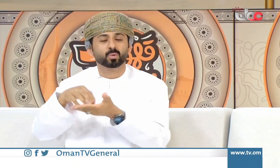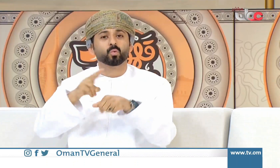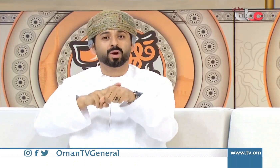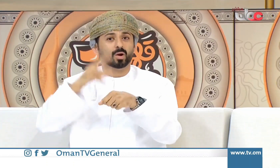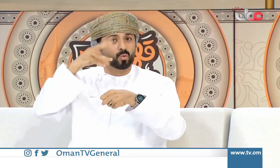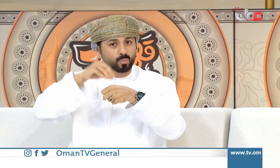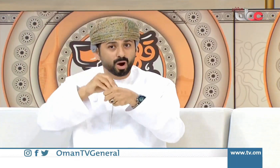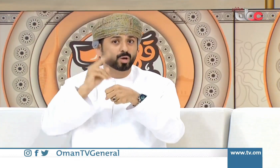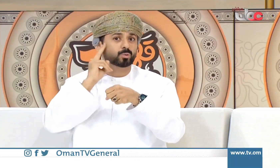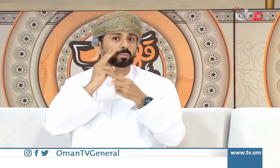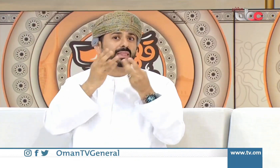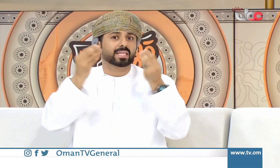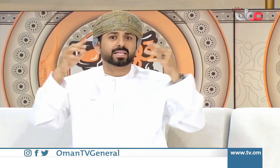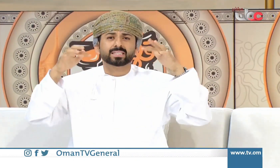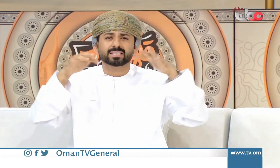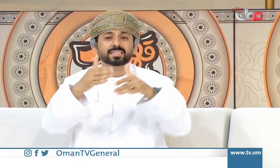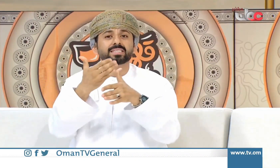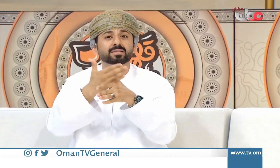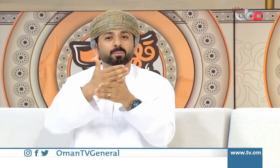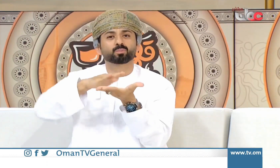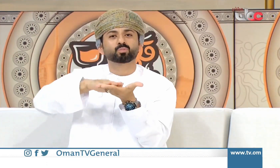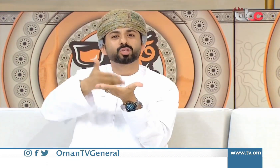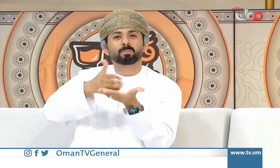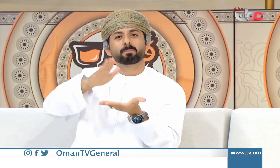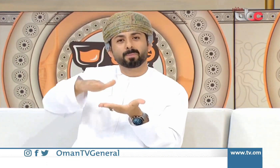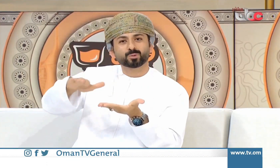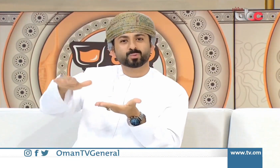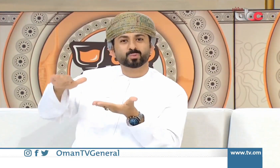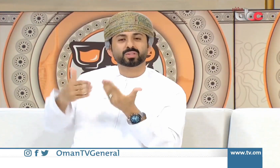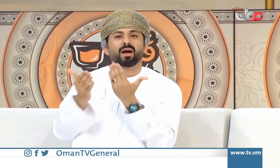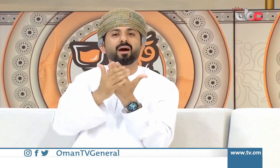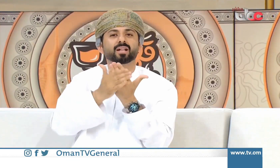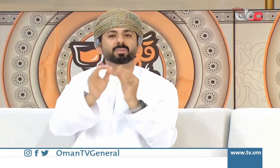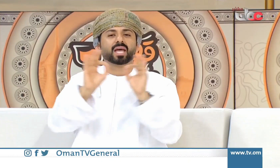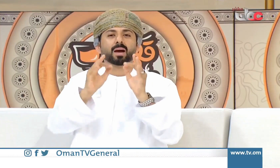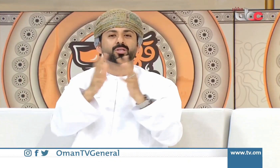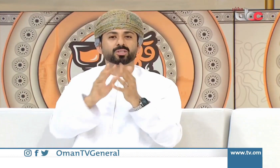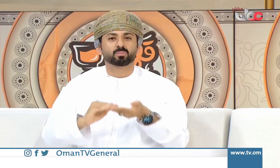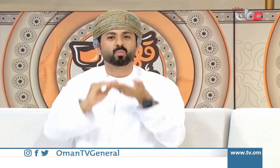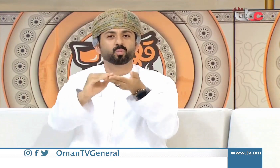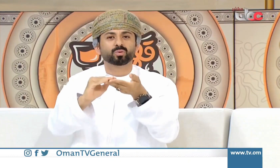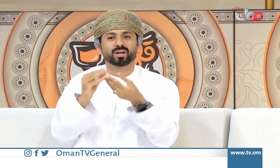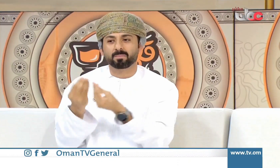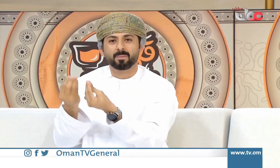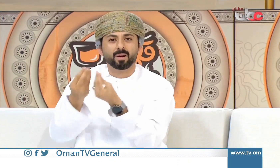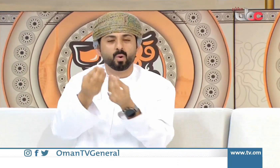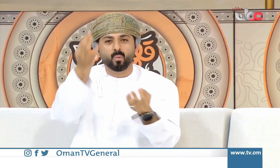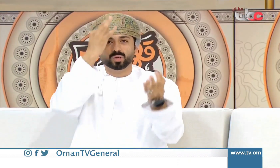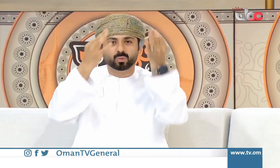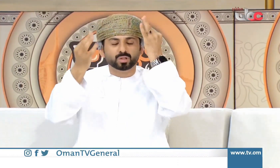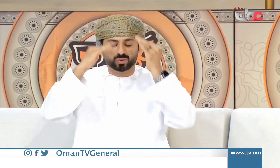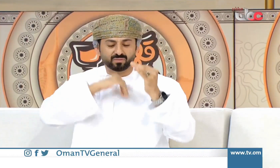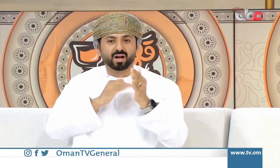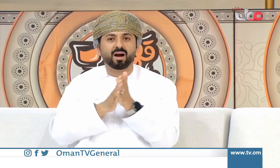يتواجدوا في مثل هذه الملتقيات، وأيضا المشاركة فيها، وأيضا وجود الترجمة المباشرة